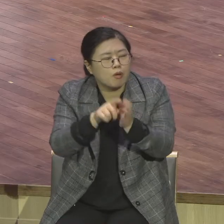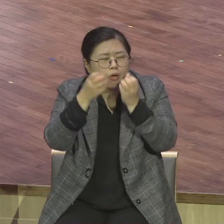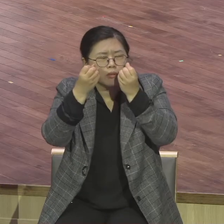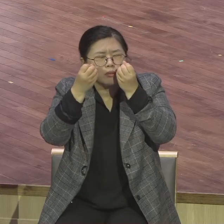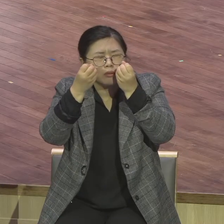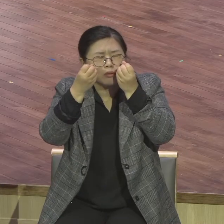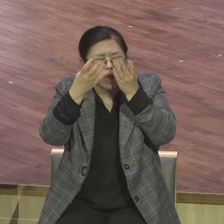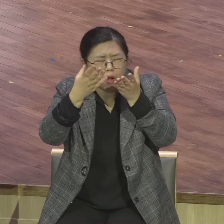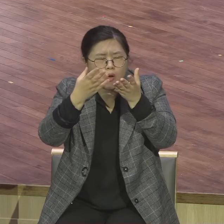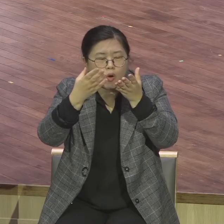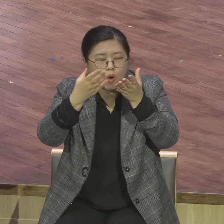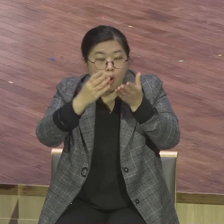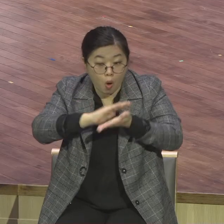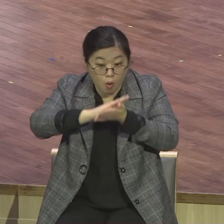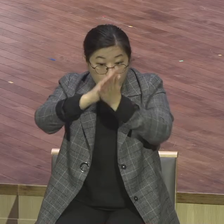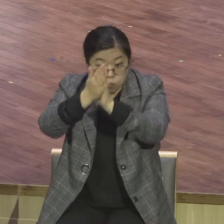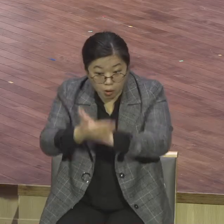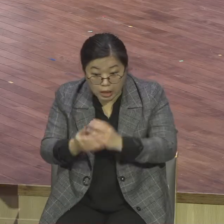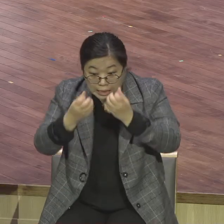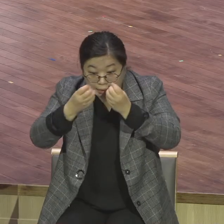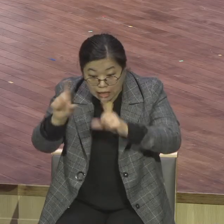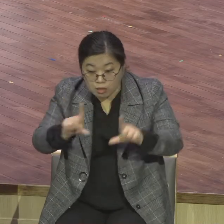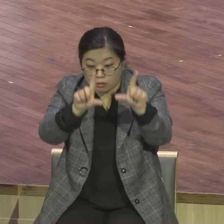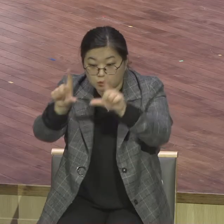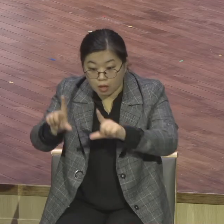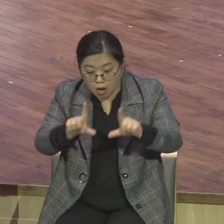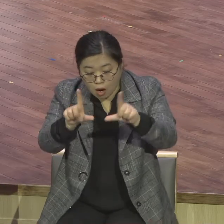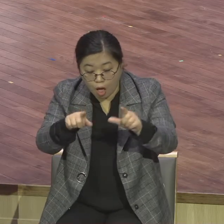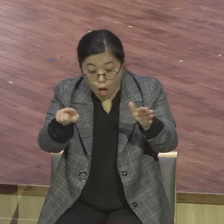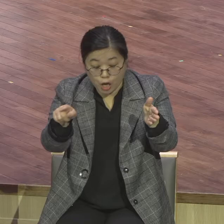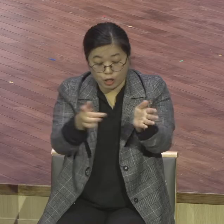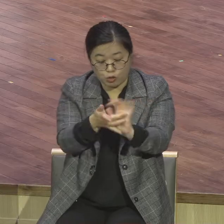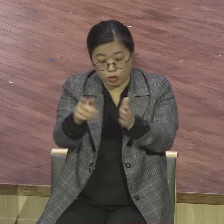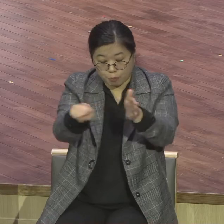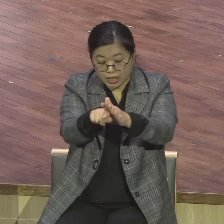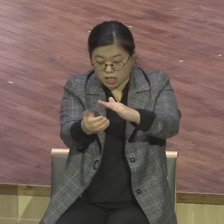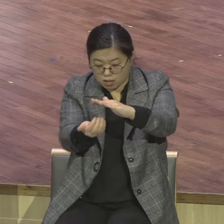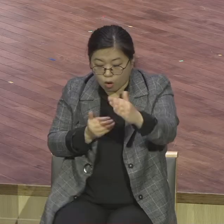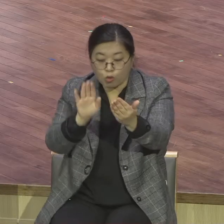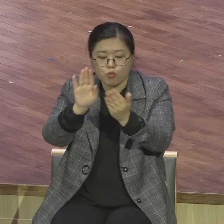되어 있어요. 불신자 때하고 달라지게 되어 있어요.